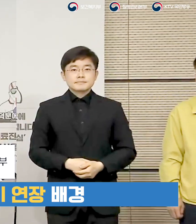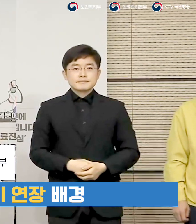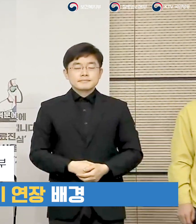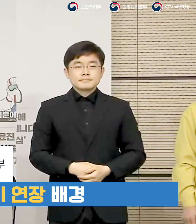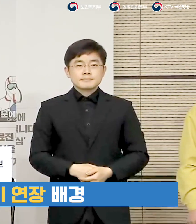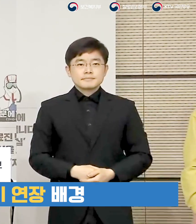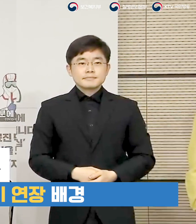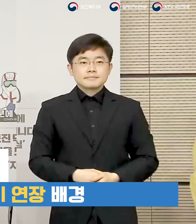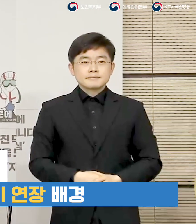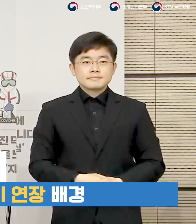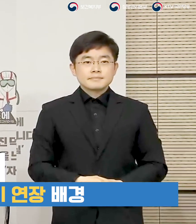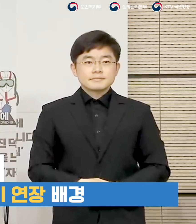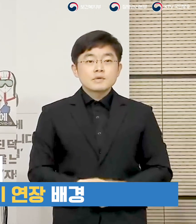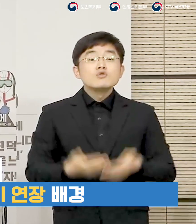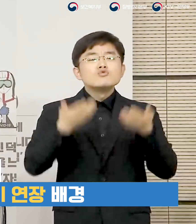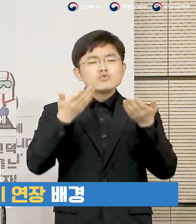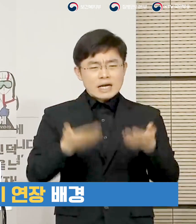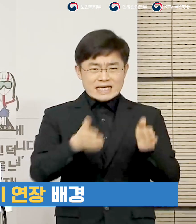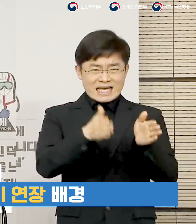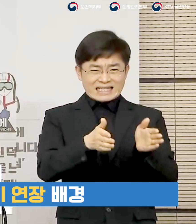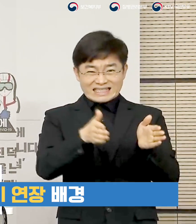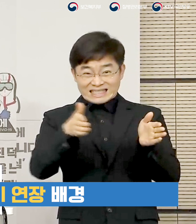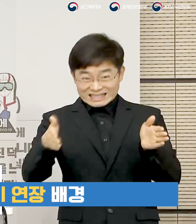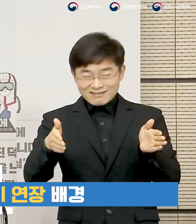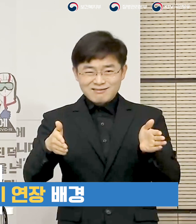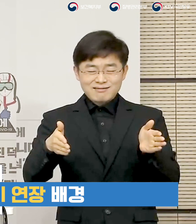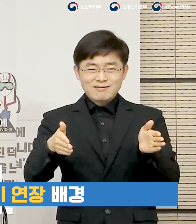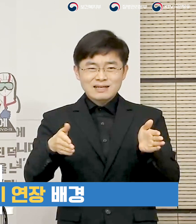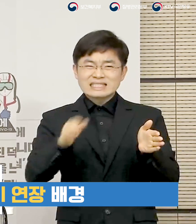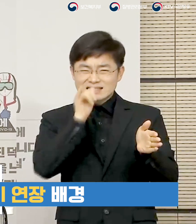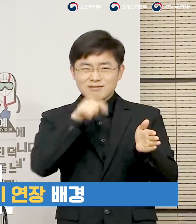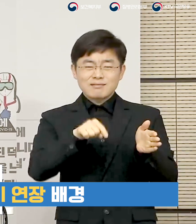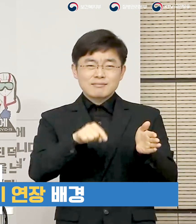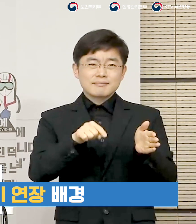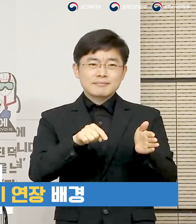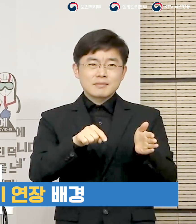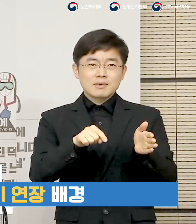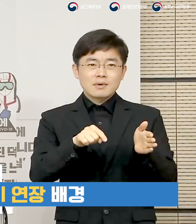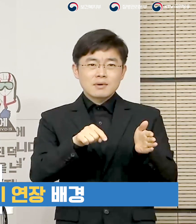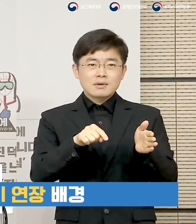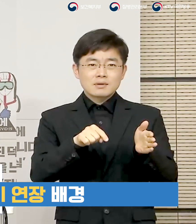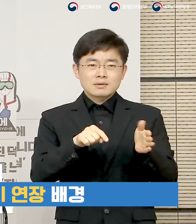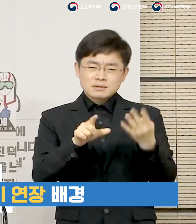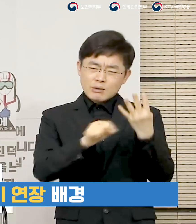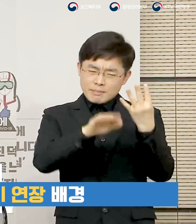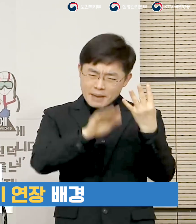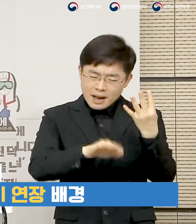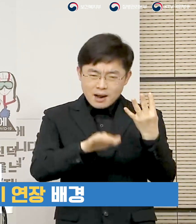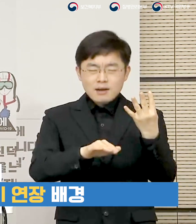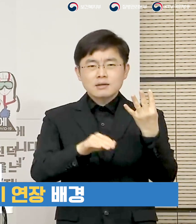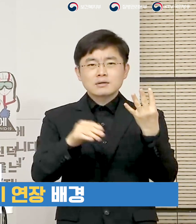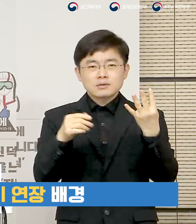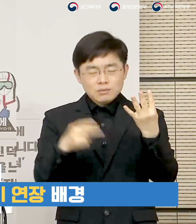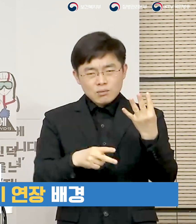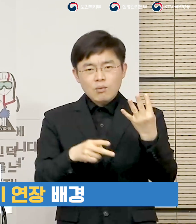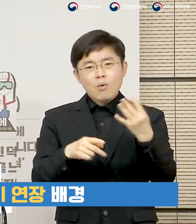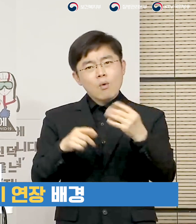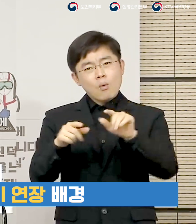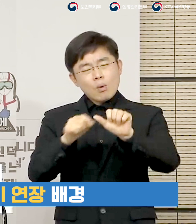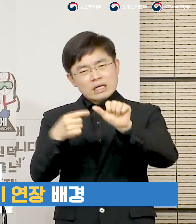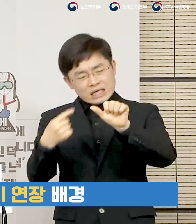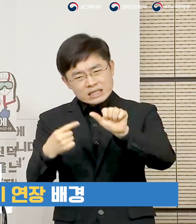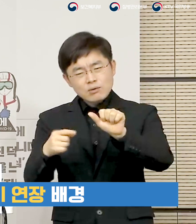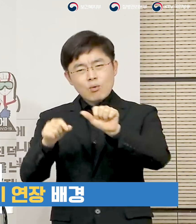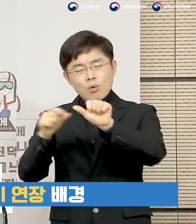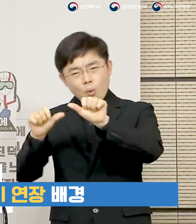상당히 긴 연휴 기간이 저희가 사회적 거리두기를 5월 5일까지 연장을 한 또 중요한 배경이기도